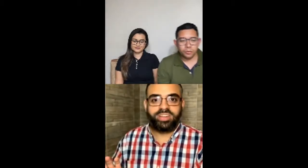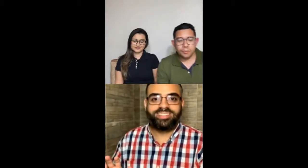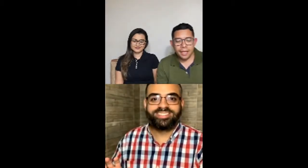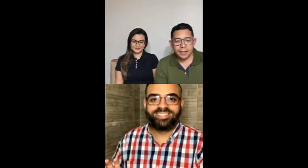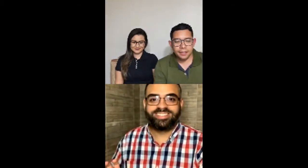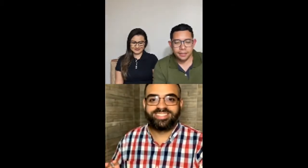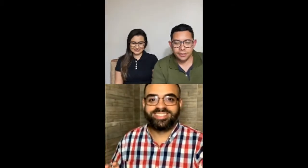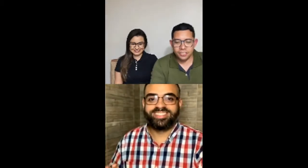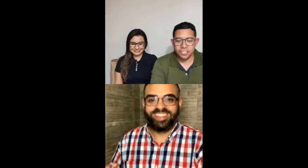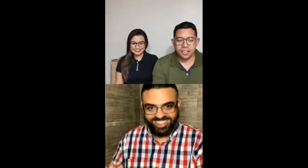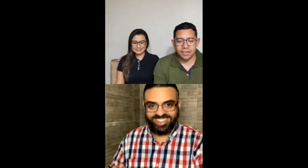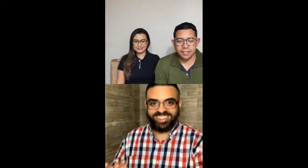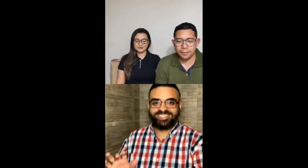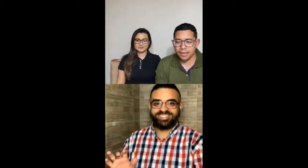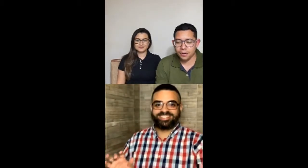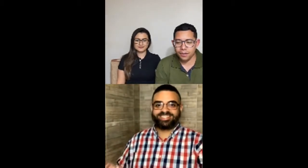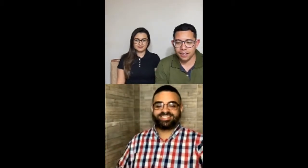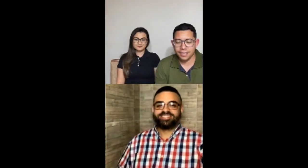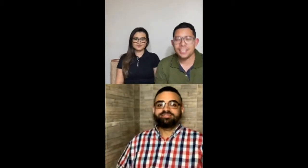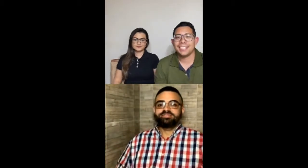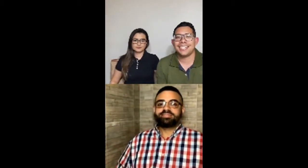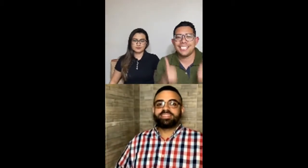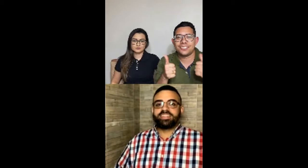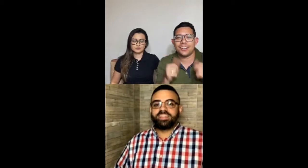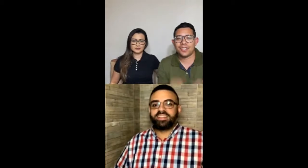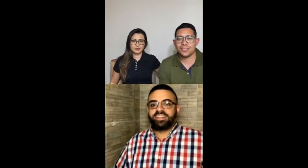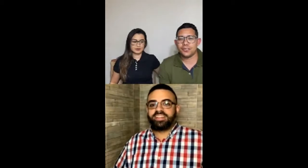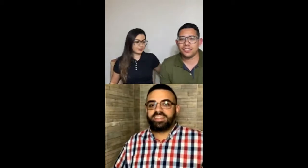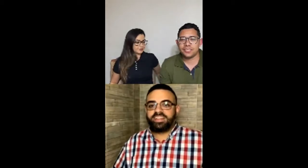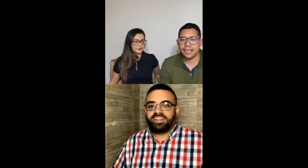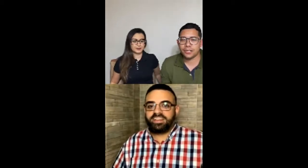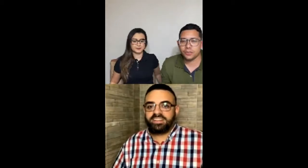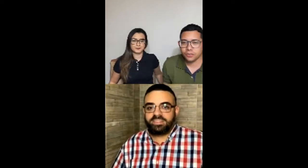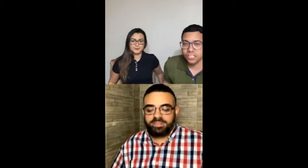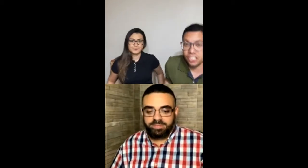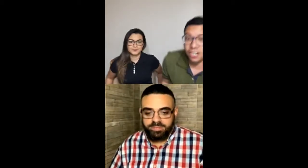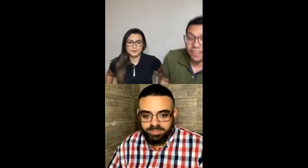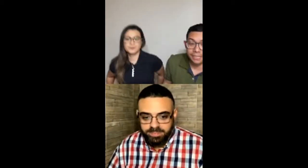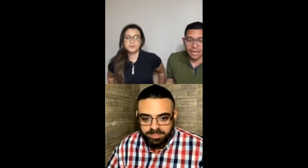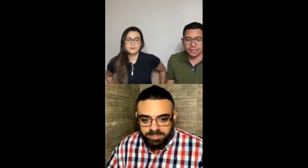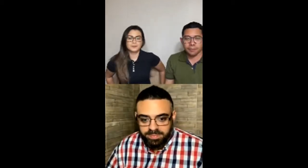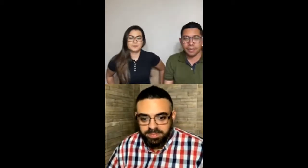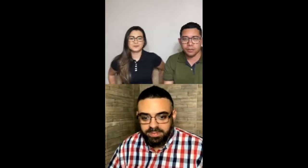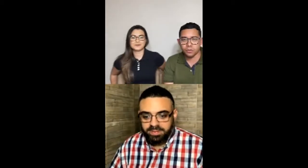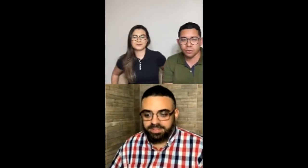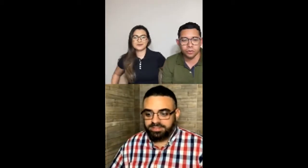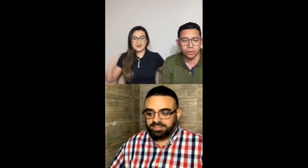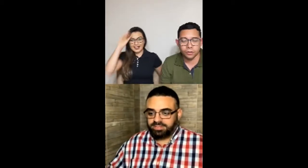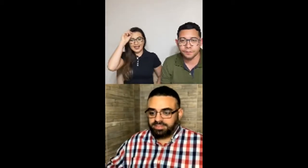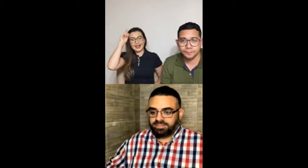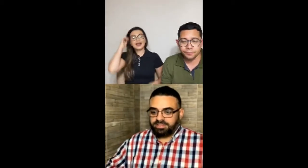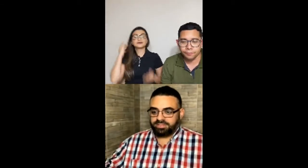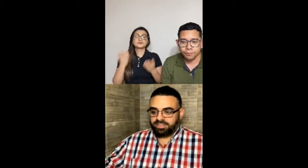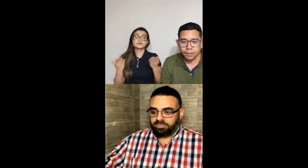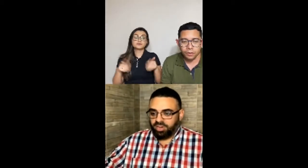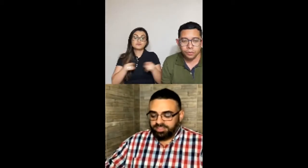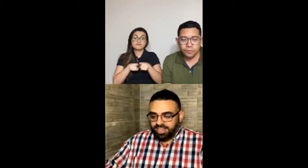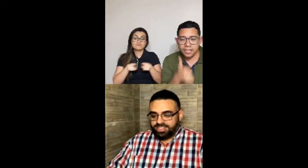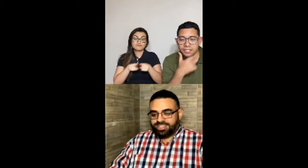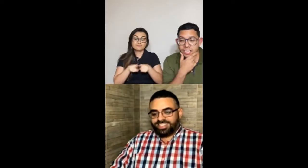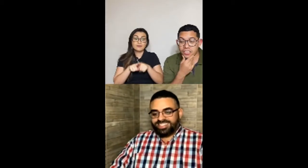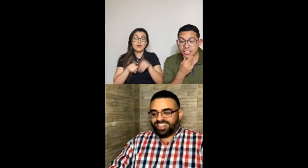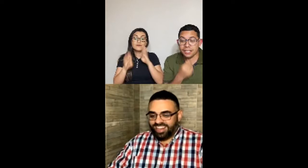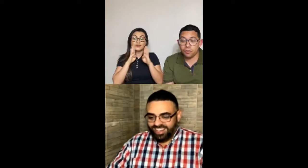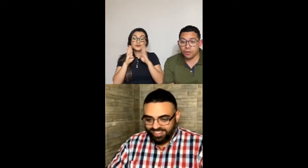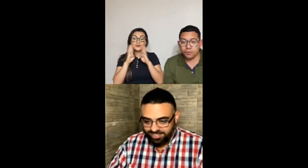Acho que agora vai. A gente Foi? já vai também agora. Aí? Isso, agora deu tudo certo. Então a gente já vai entrar também no Face.